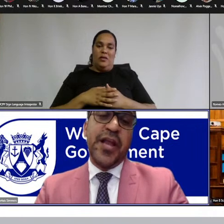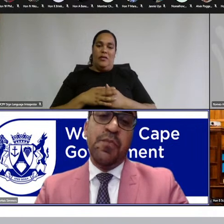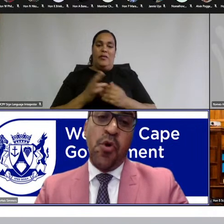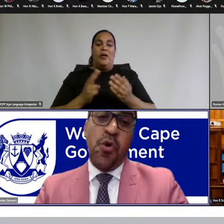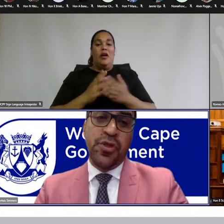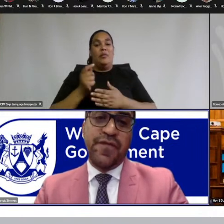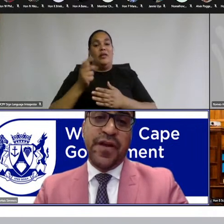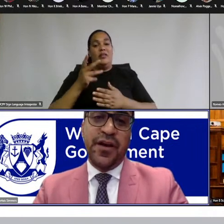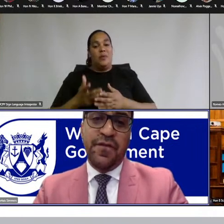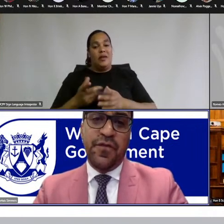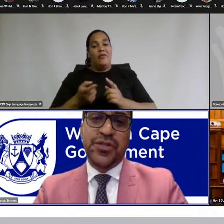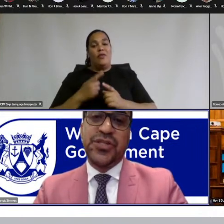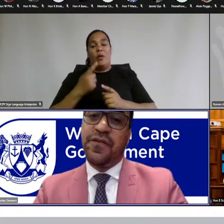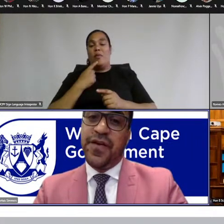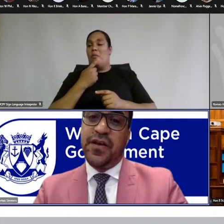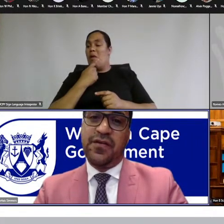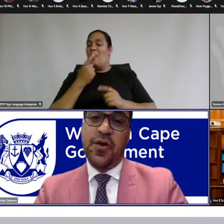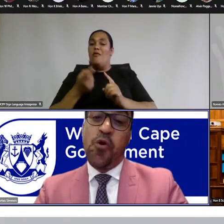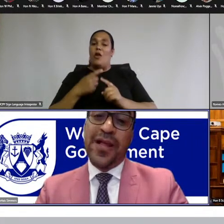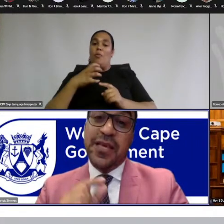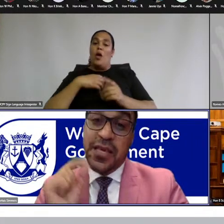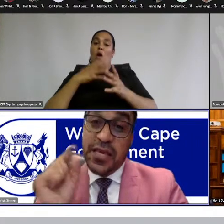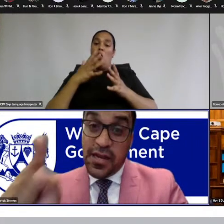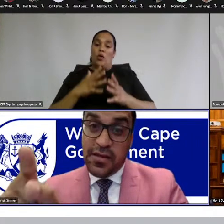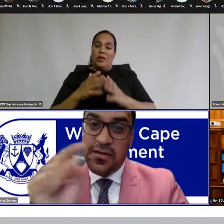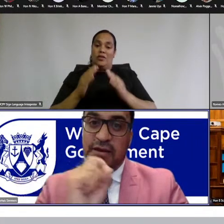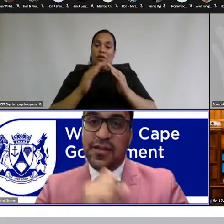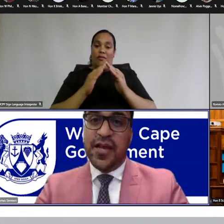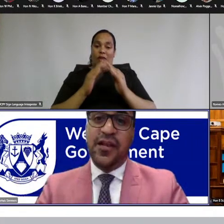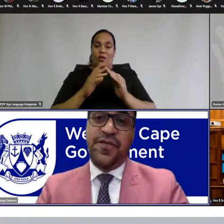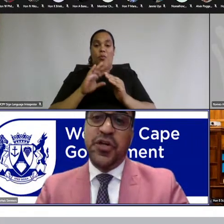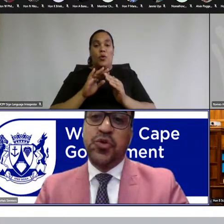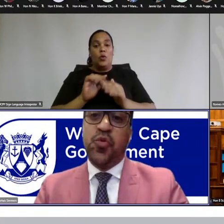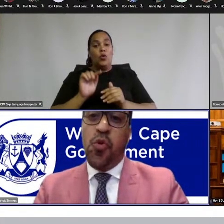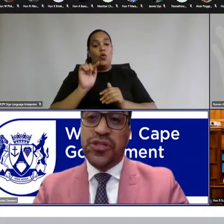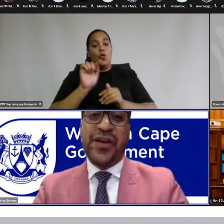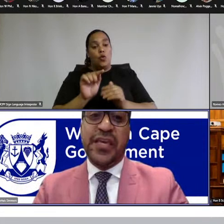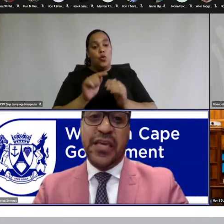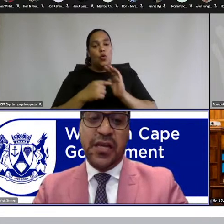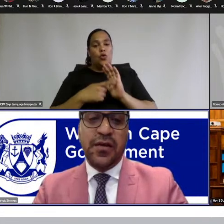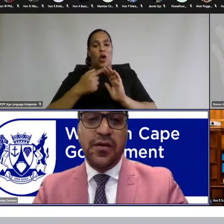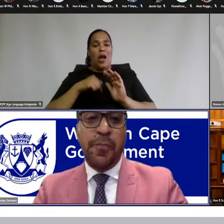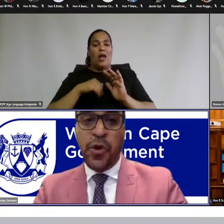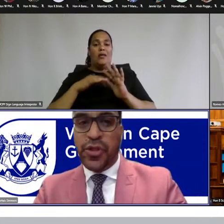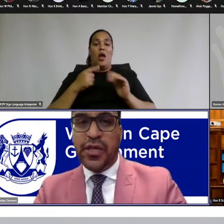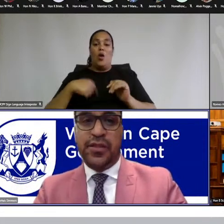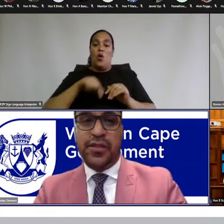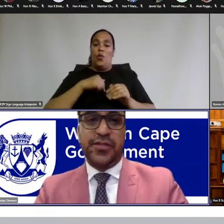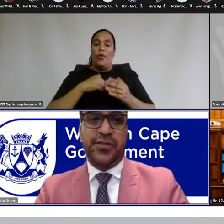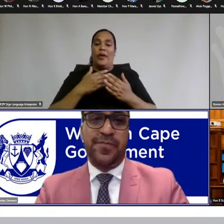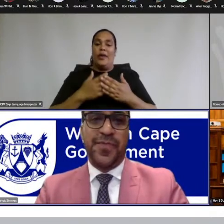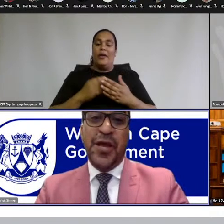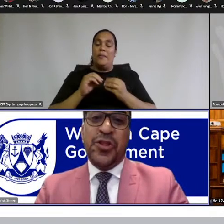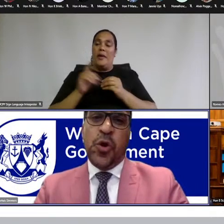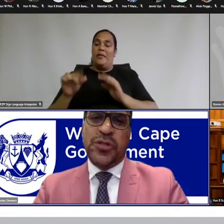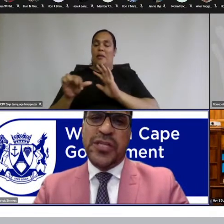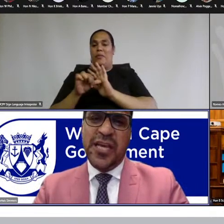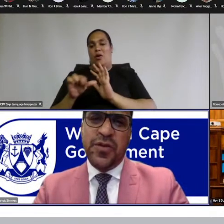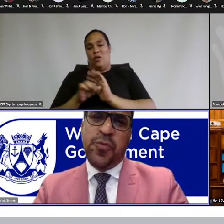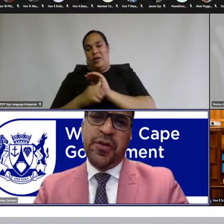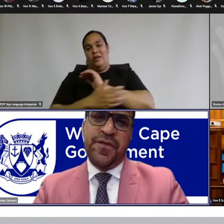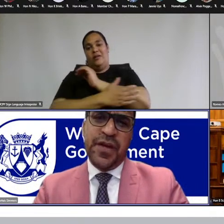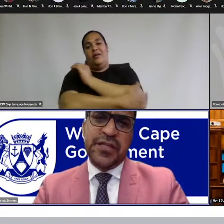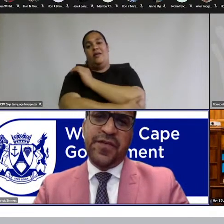Speaker, uit die mond van die inwoners sê hulle verder, omdat julle duidelik wys hoe ons vir julle 'n prioriteit is. Deur